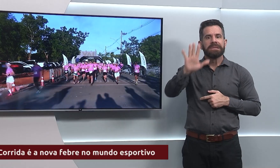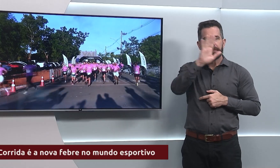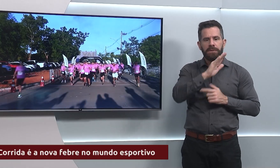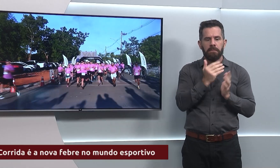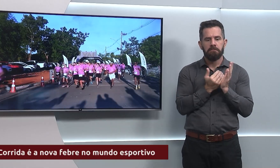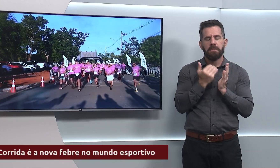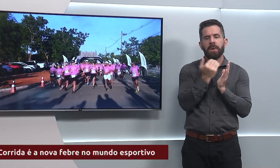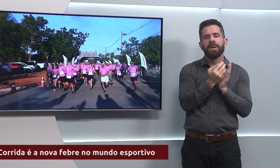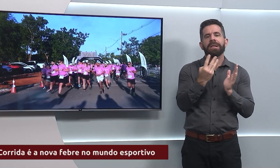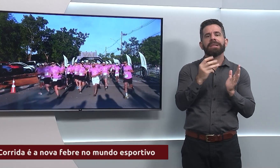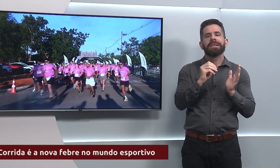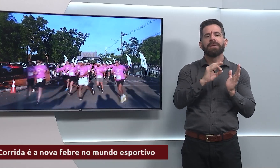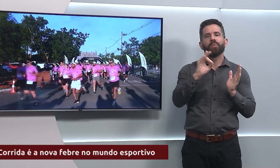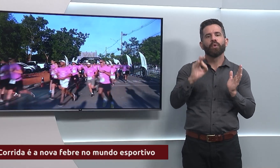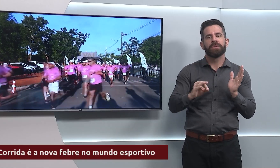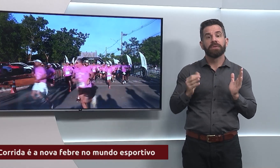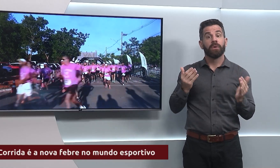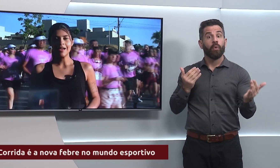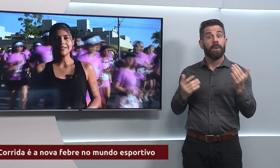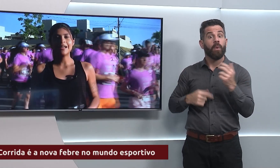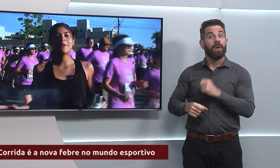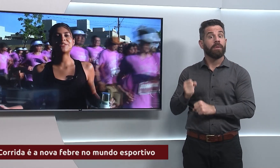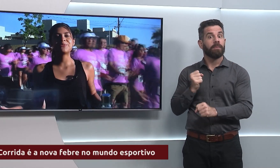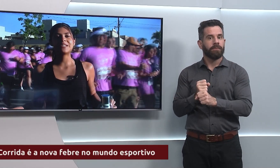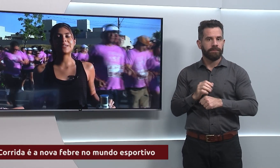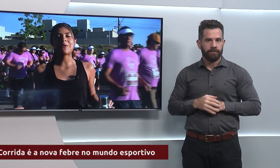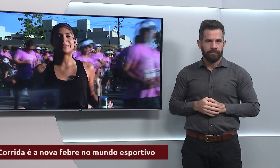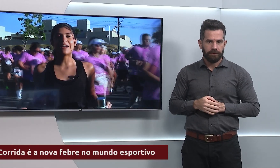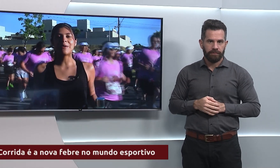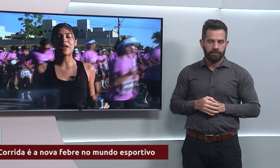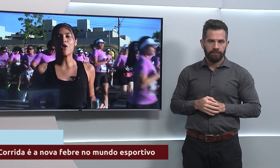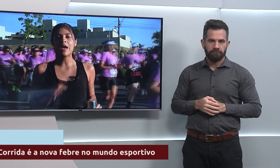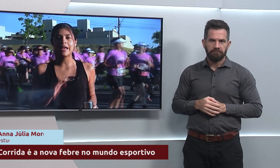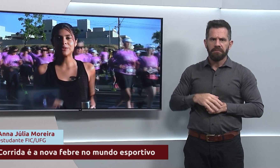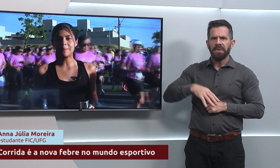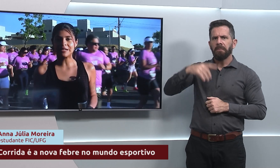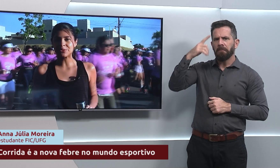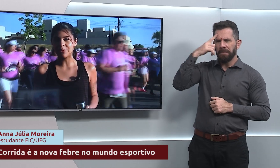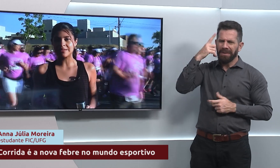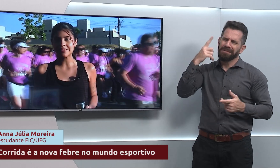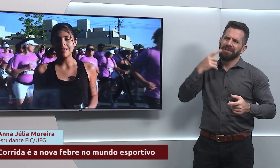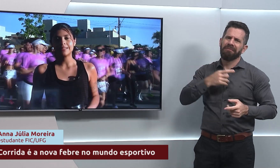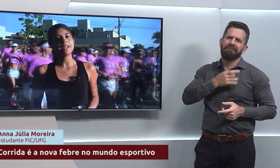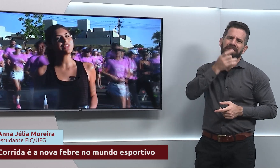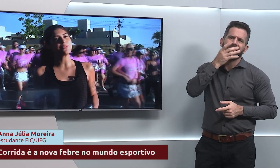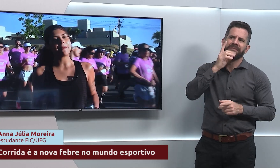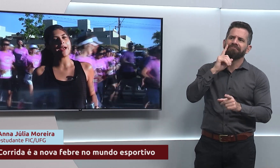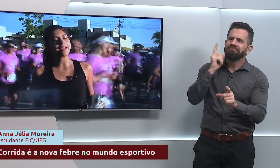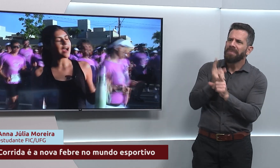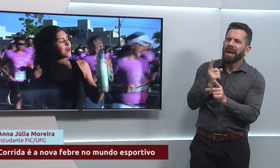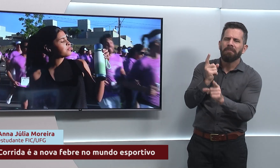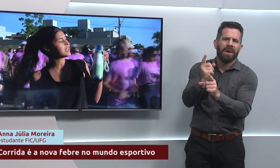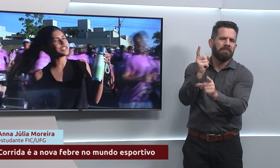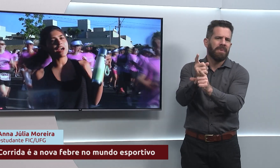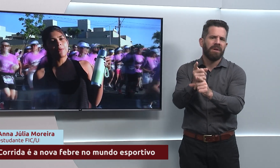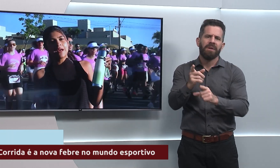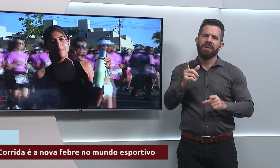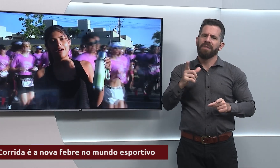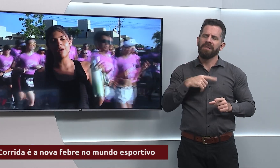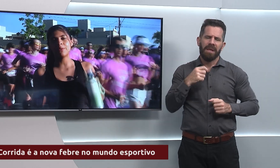em relação ao ano anterior. Não é difícil encontrar alguém correndo pelas ruas. Tênis no pé, garrafinha de água na mão e